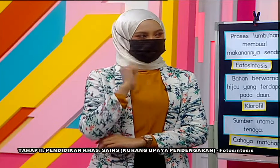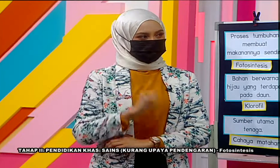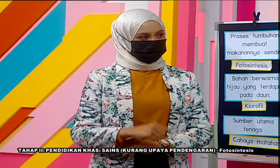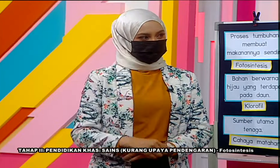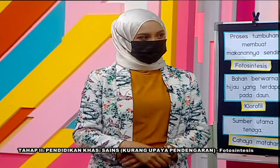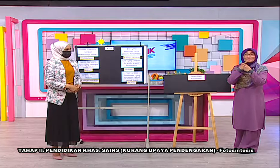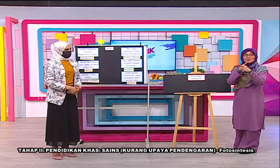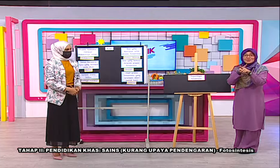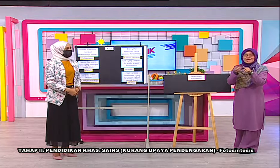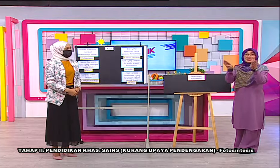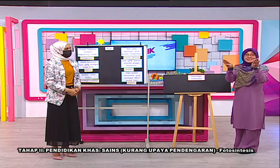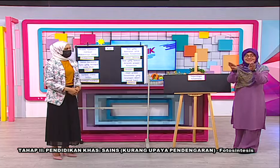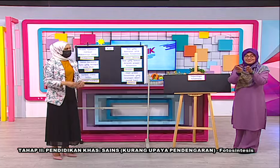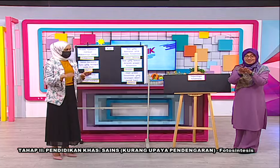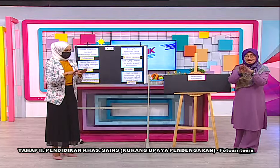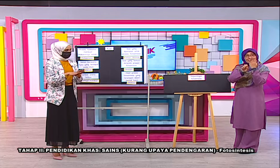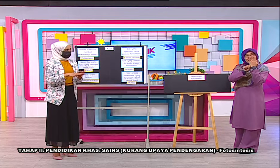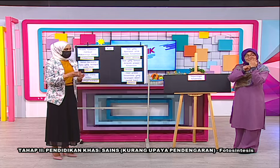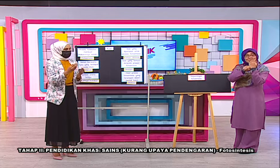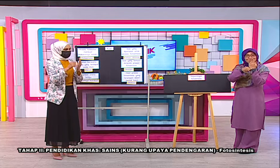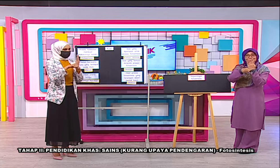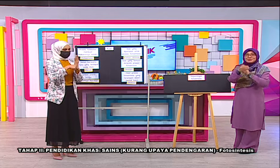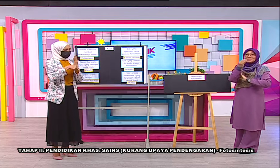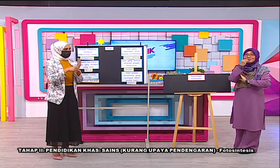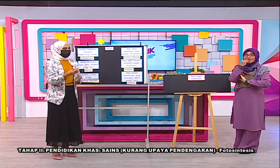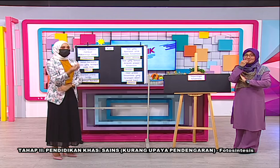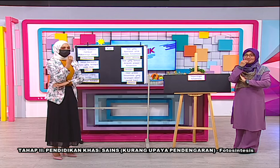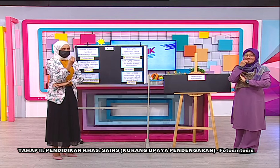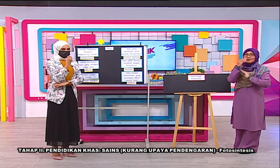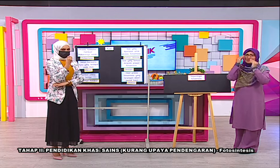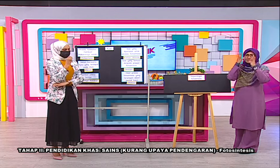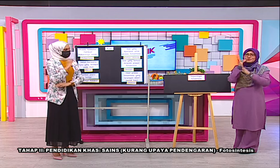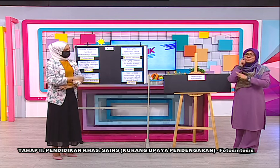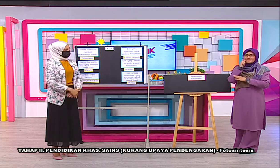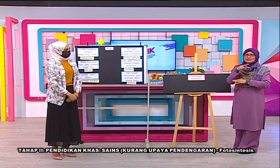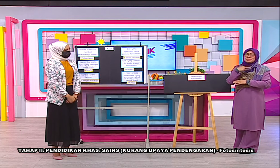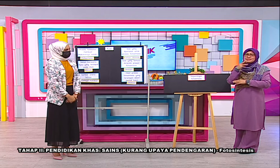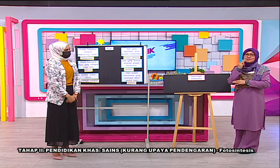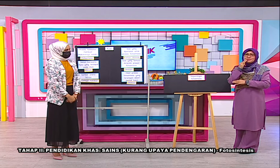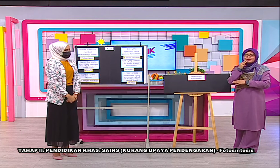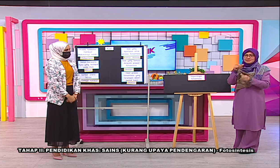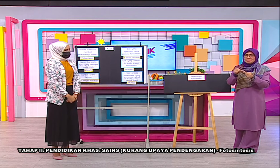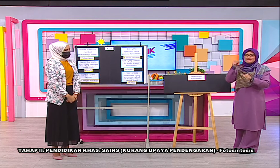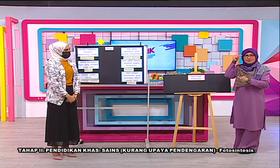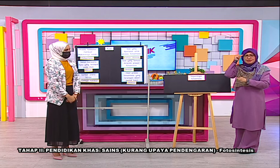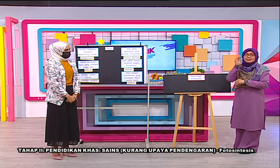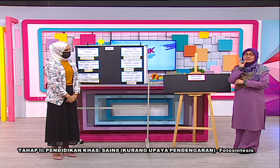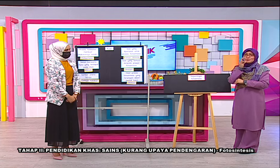Mira jawab sebagai sumber makanan acehku fatira semiran ide ingat tadi